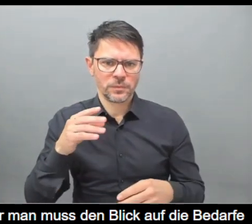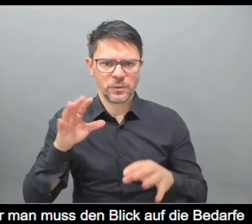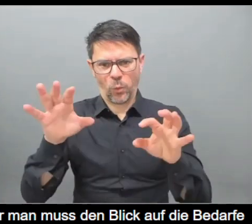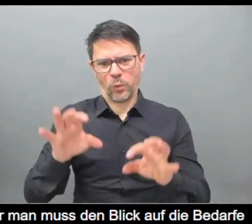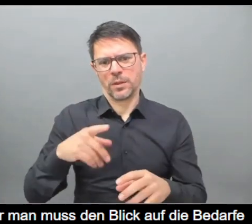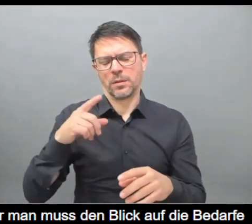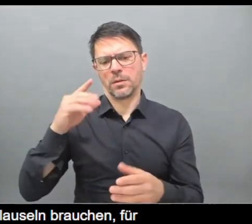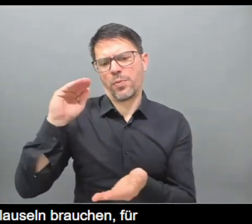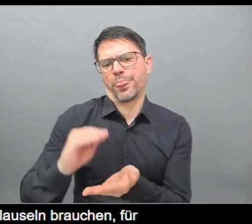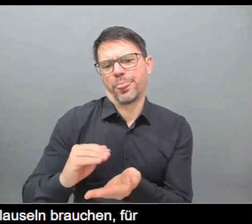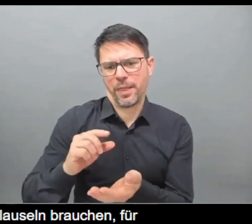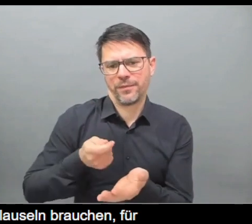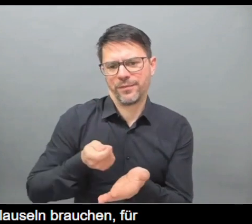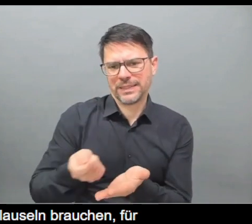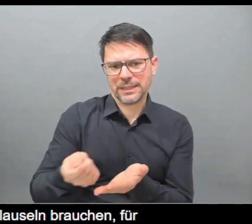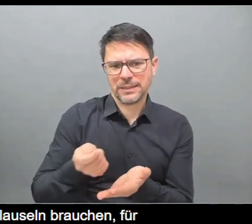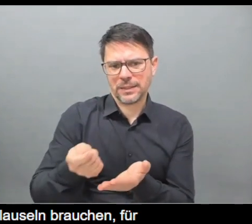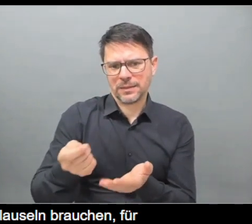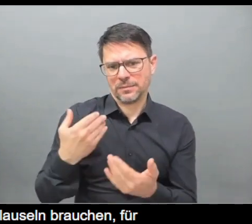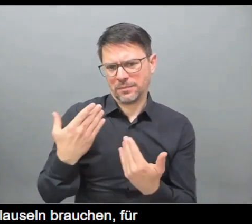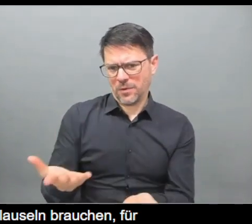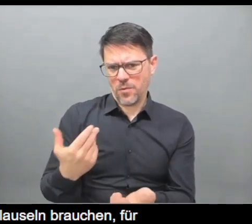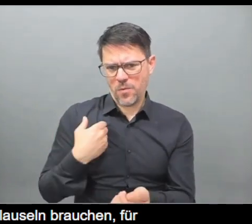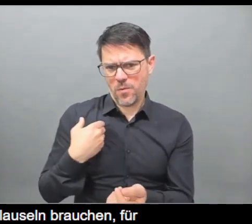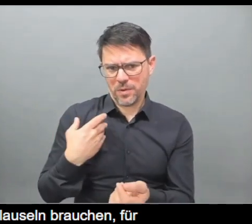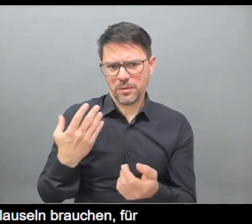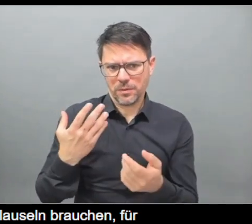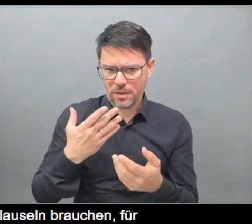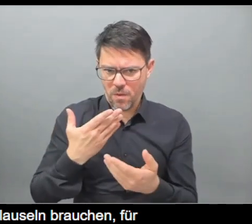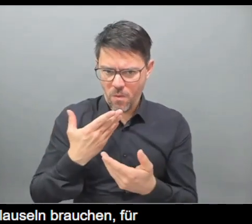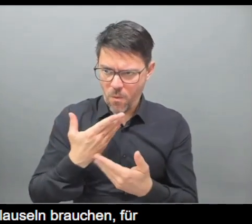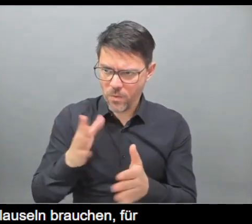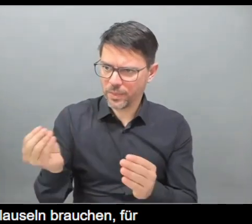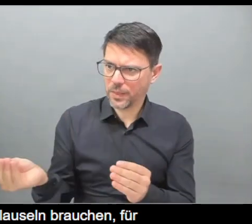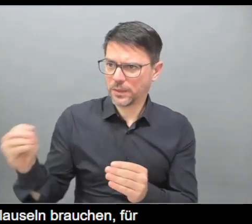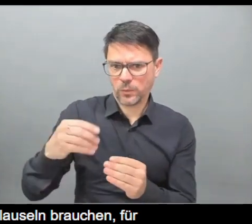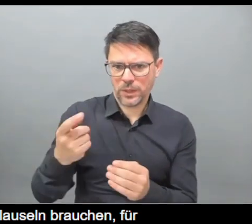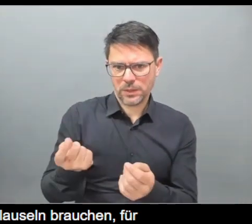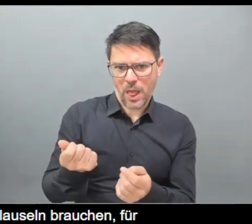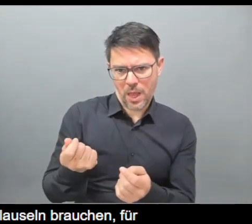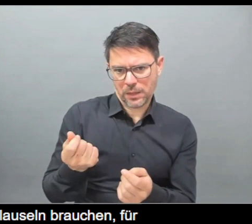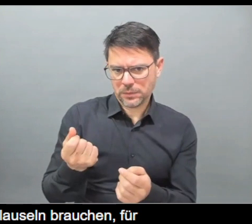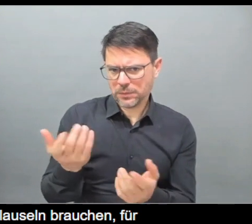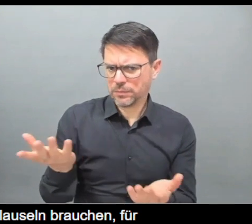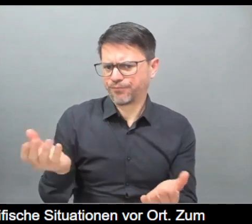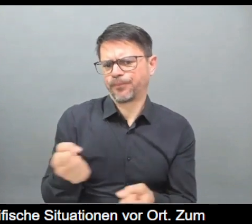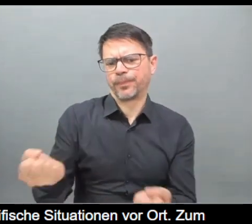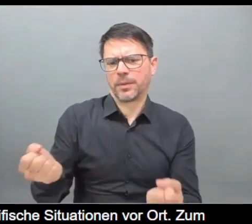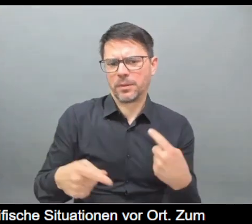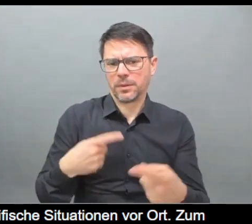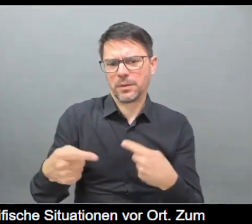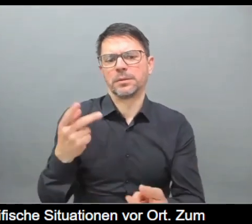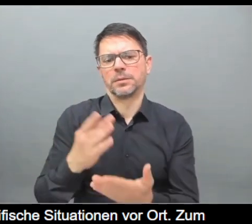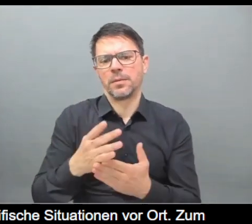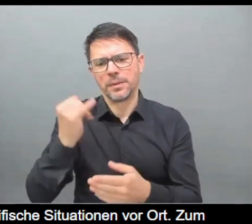funktionieren. Es wird dazu zusätzliches Geld brauchen und es wird nach Einschätzung des Bayerischen Städtetags auch eine längere Konvergenzphase brauchen. Die Idee,